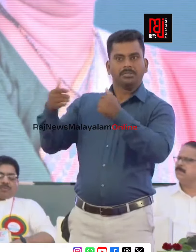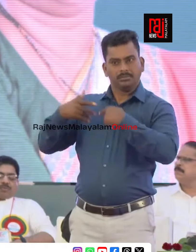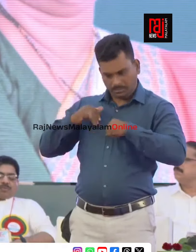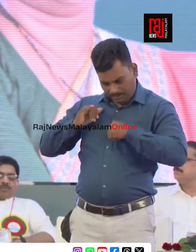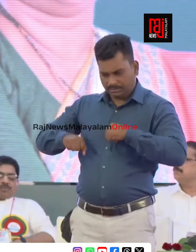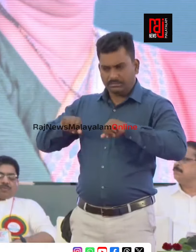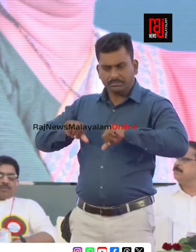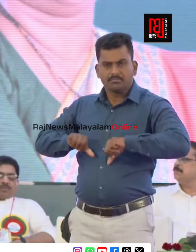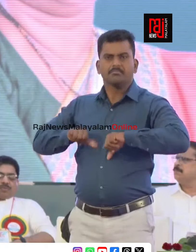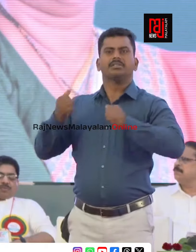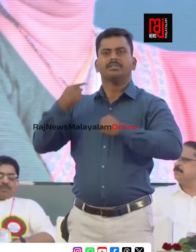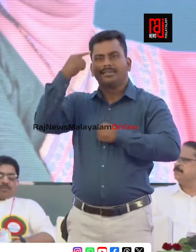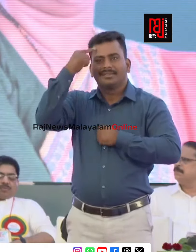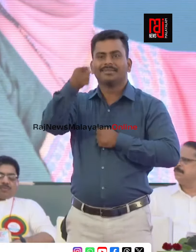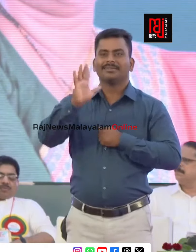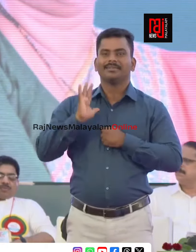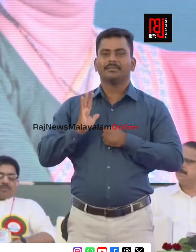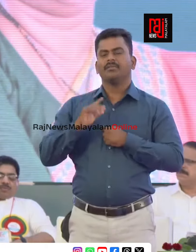അതിനെ